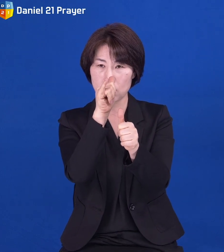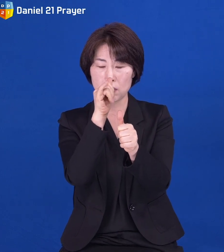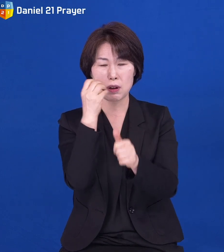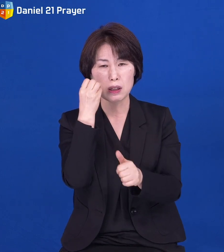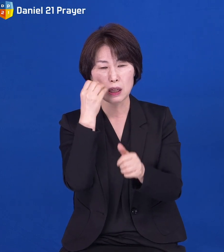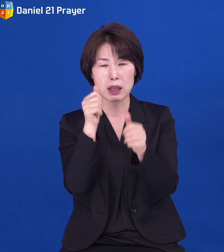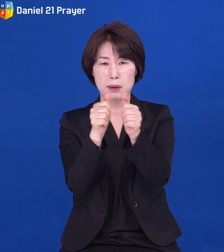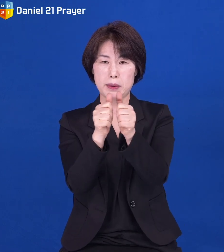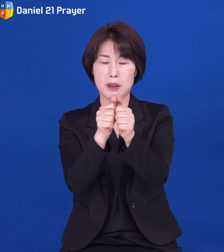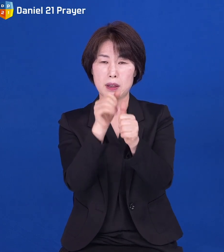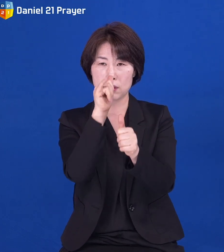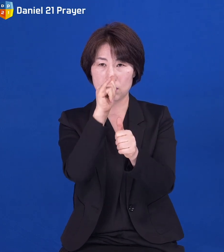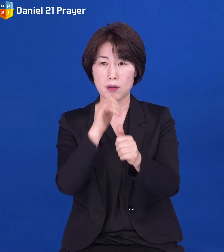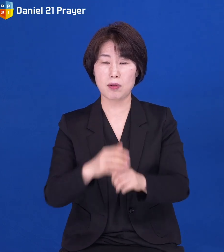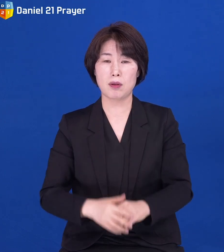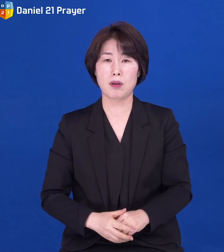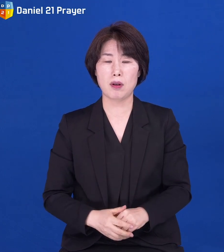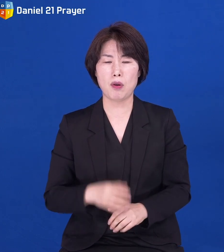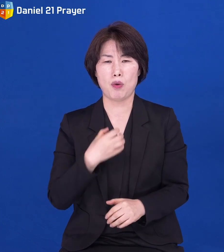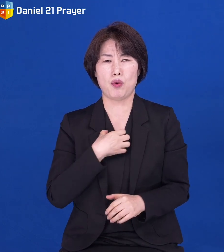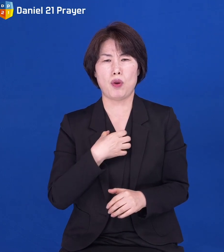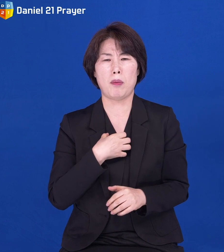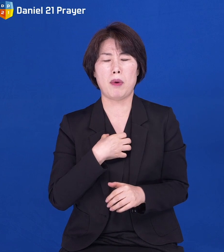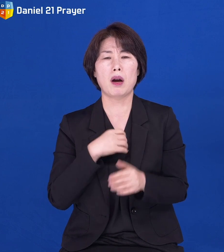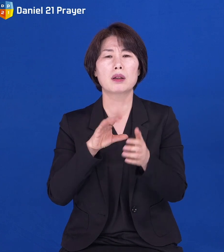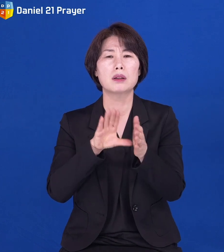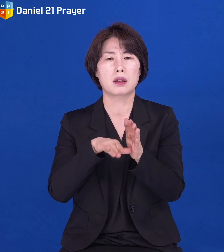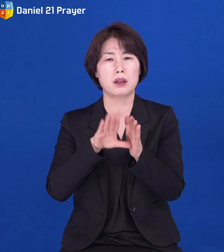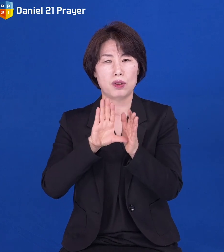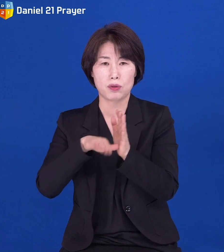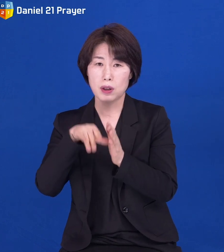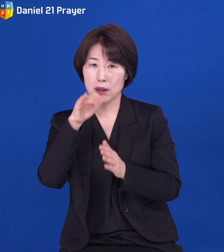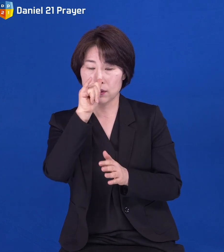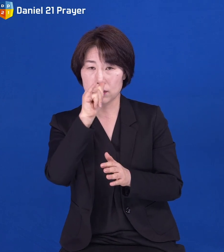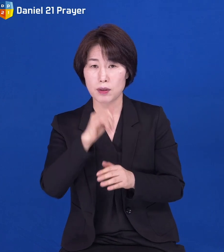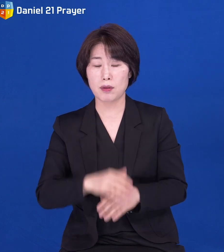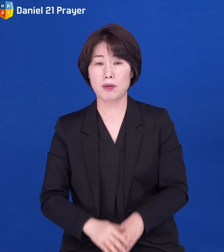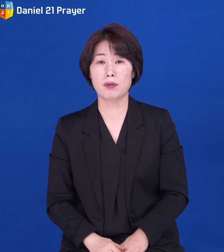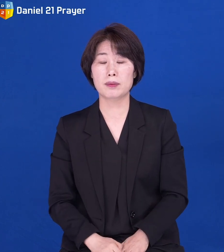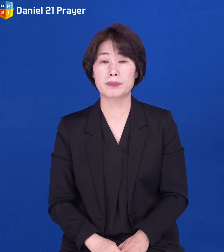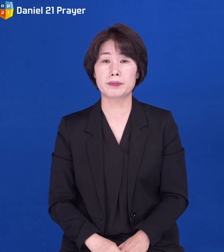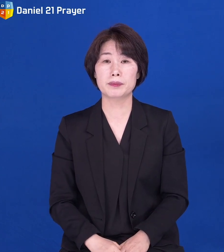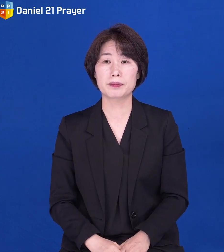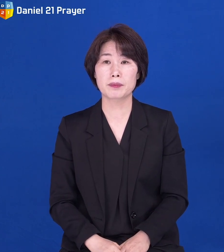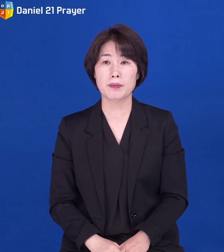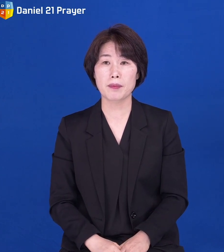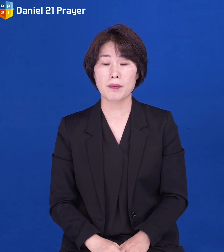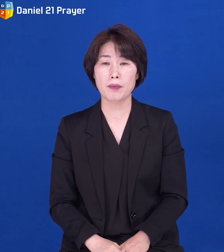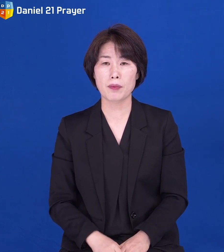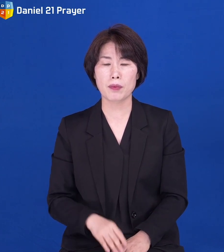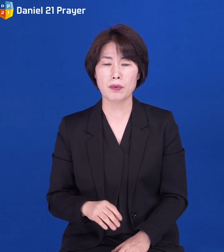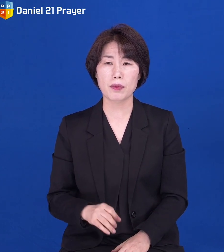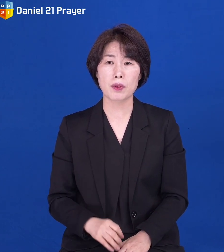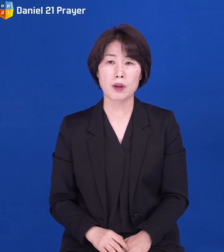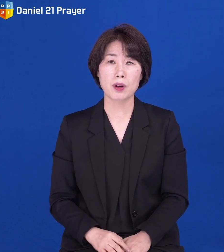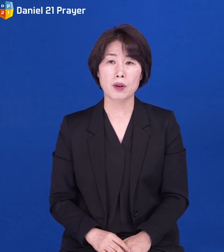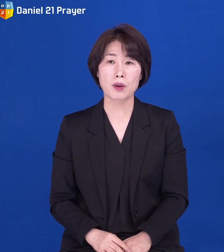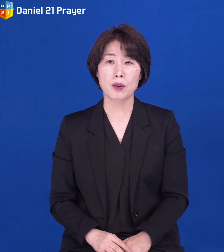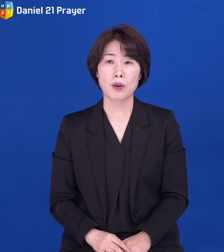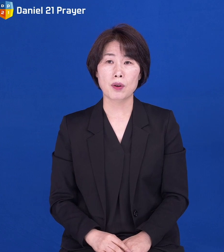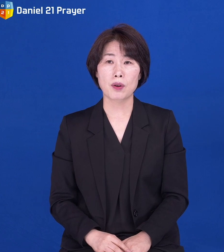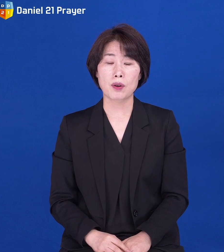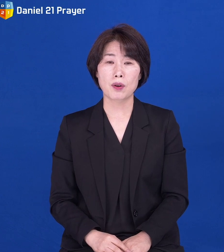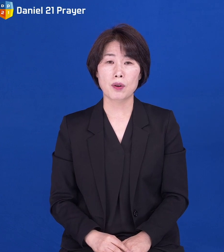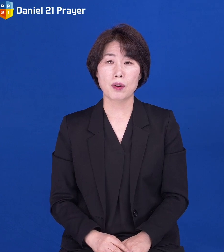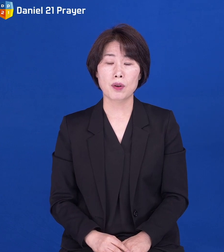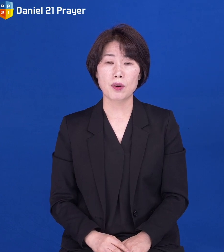정말 당하진 않았지만 위험천만한 일들도 많이 있었고 그리고 이상하게 자격지심 같은 게 있더라고요. 그러니까